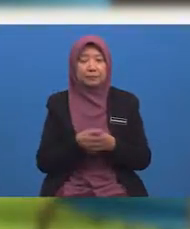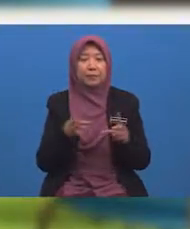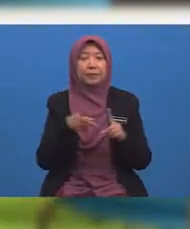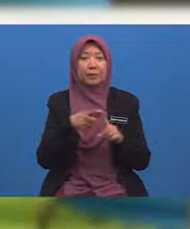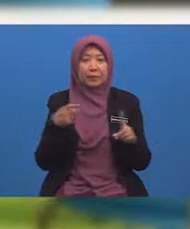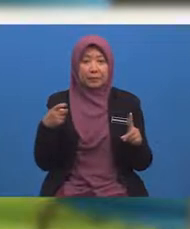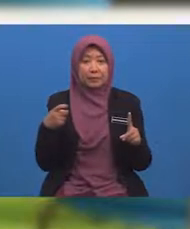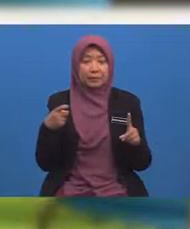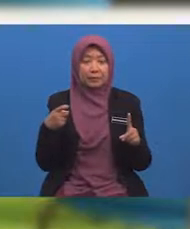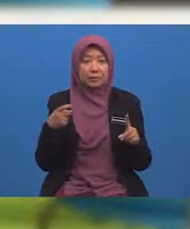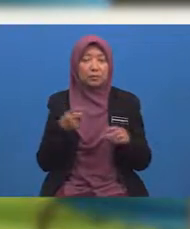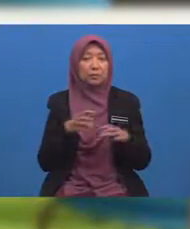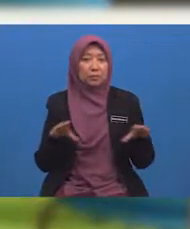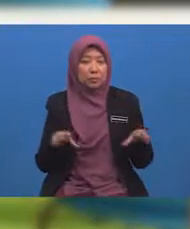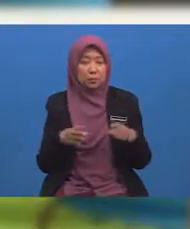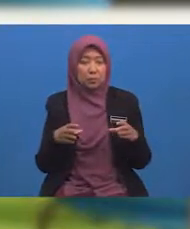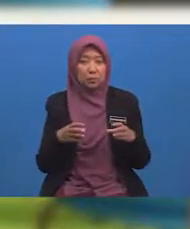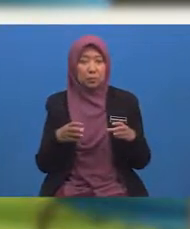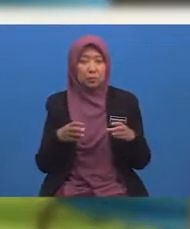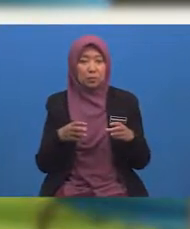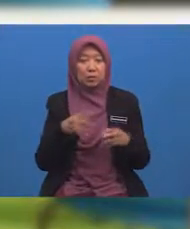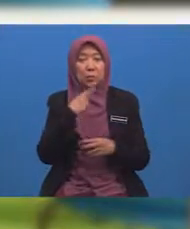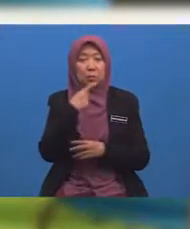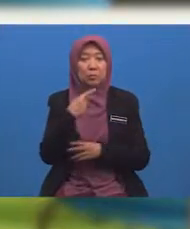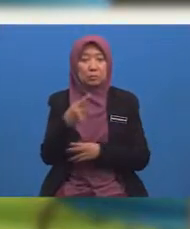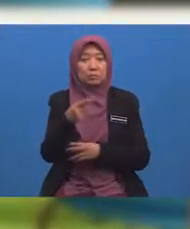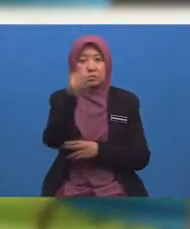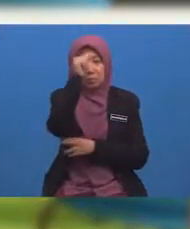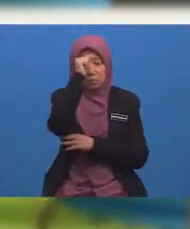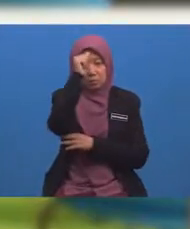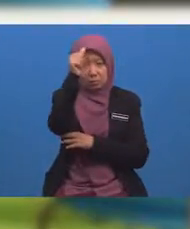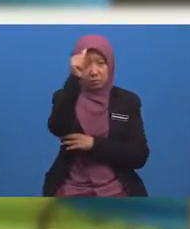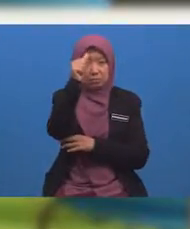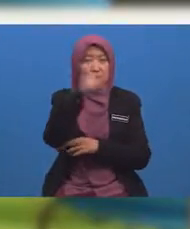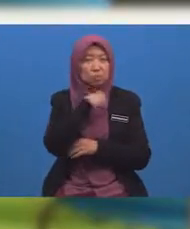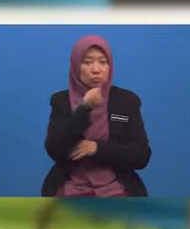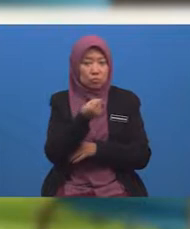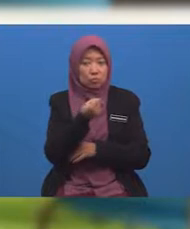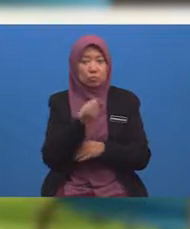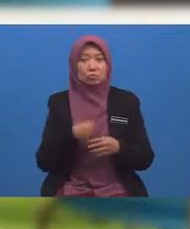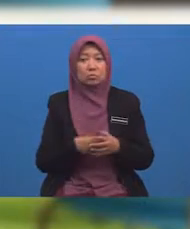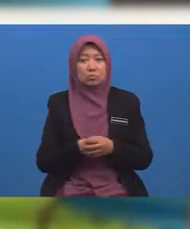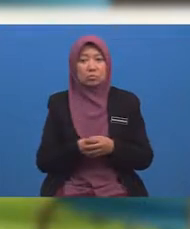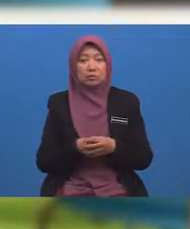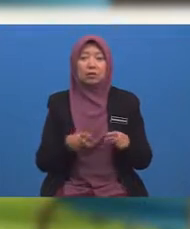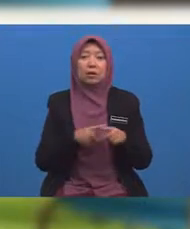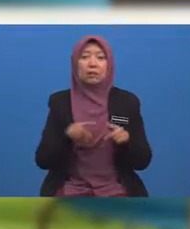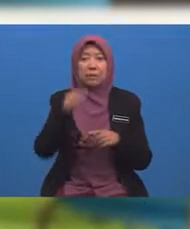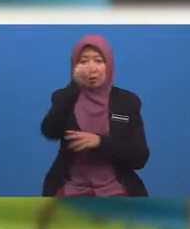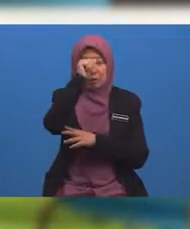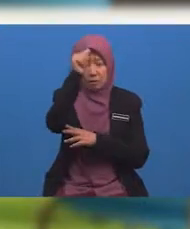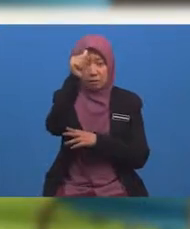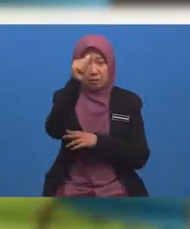daripada melakukan segala perintah-perintah Allah. Tapi Allah